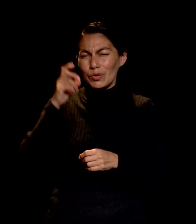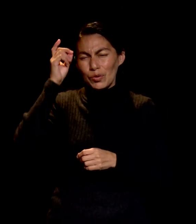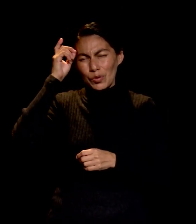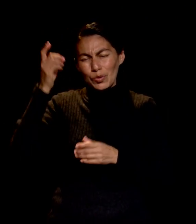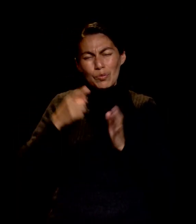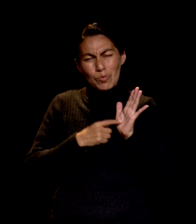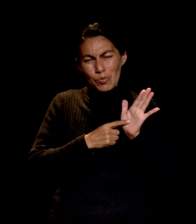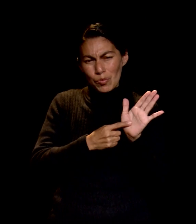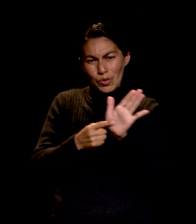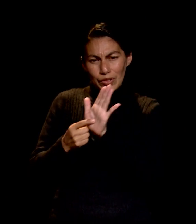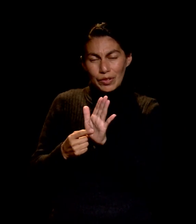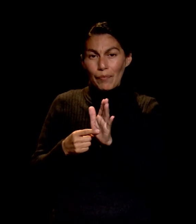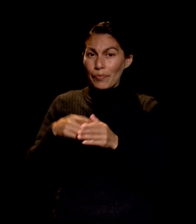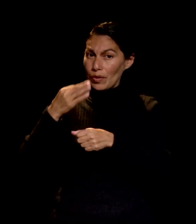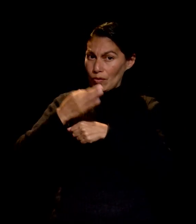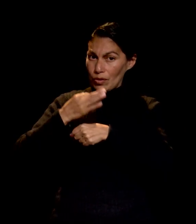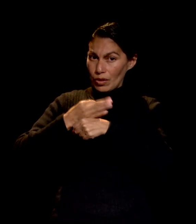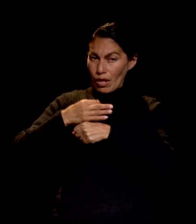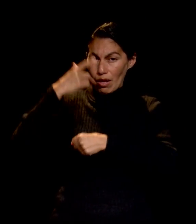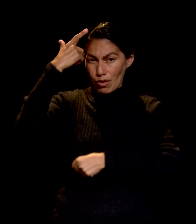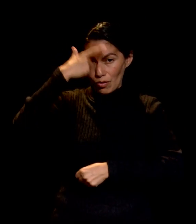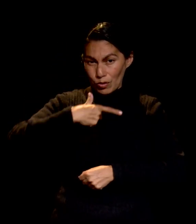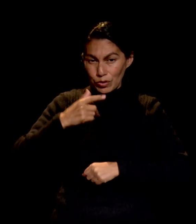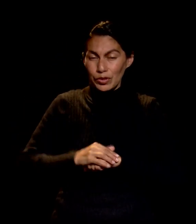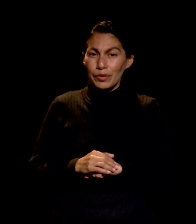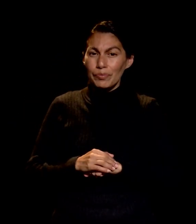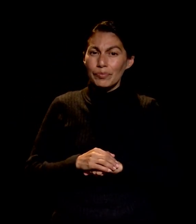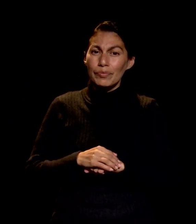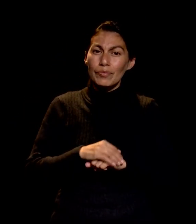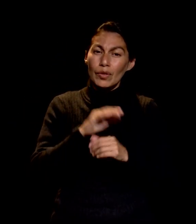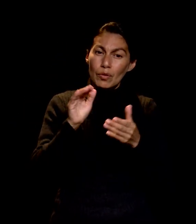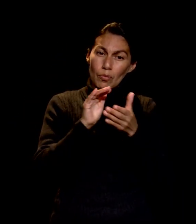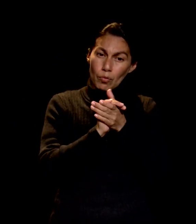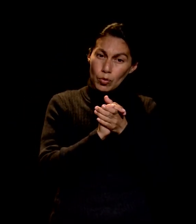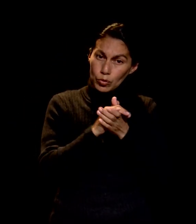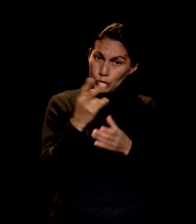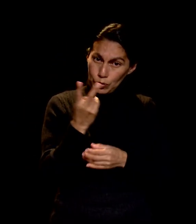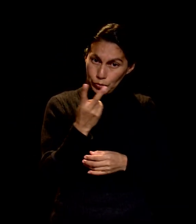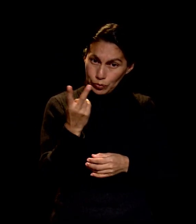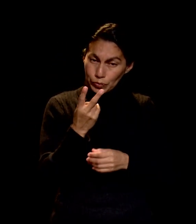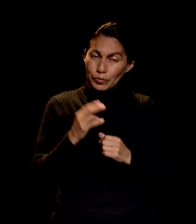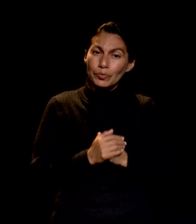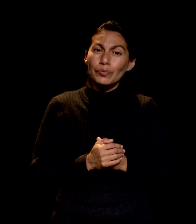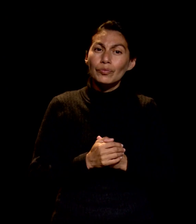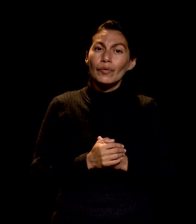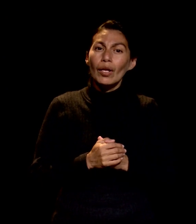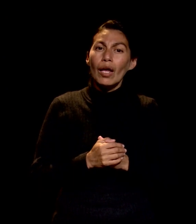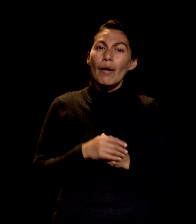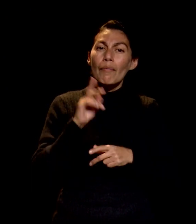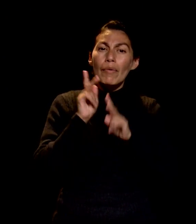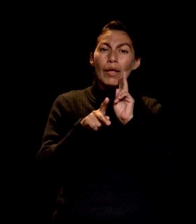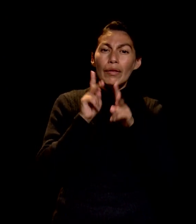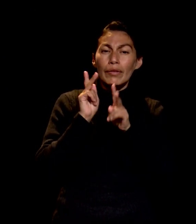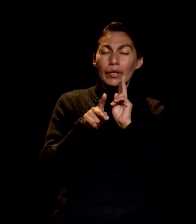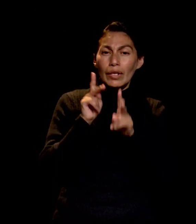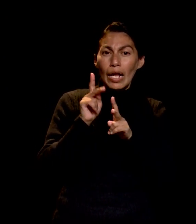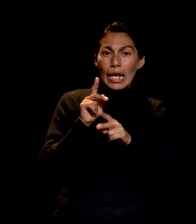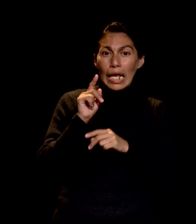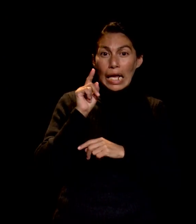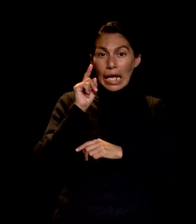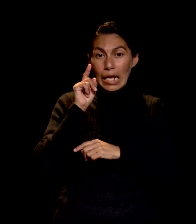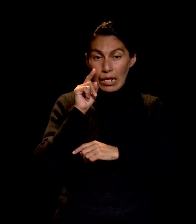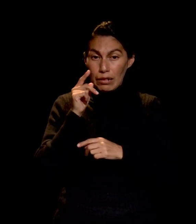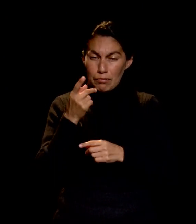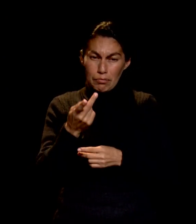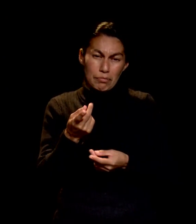vamos a platicar con un matrimonio que nos contará la forma